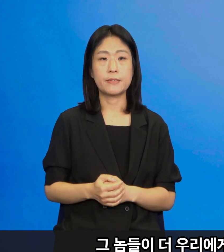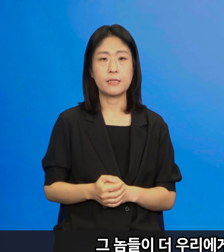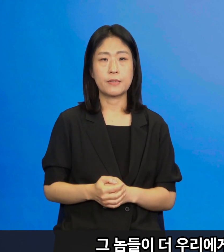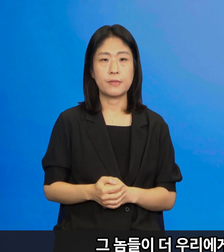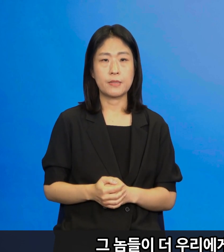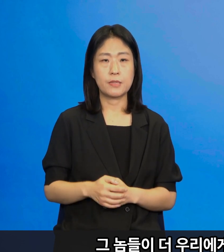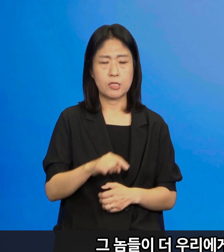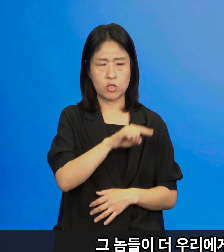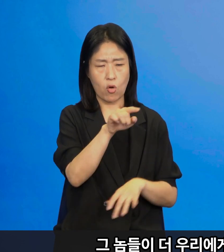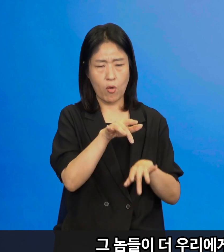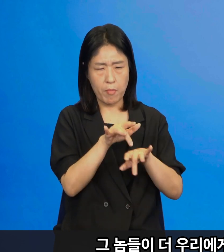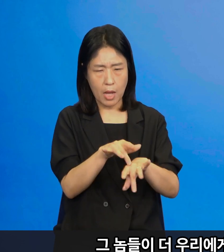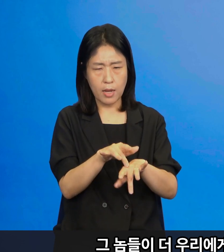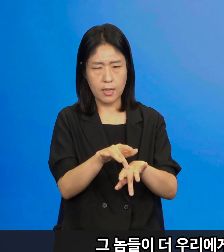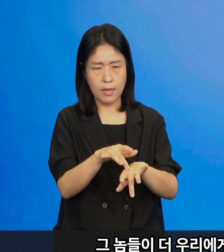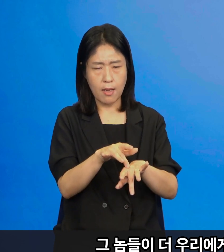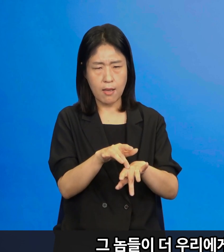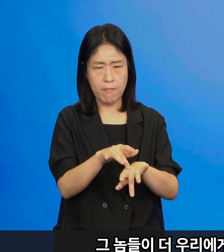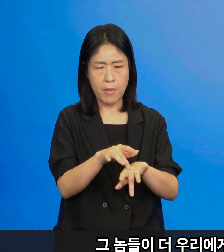우리에게 역사하려고 하고 있어요.